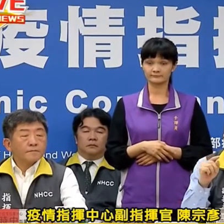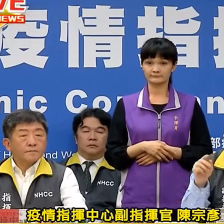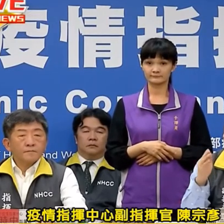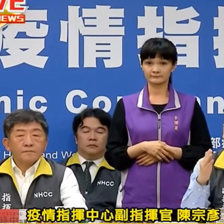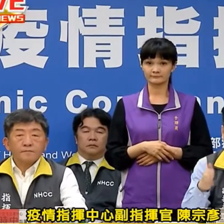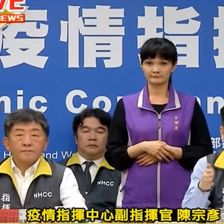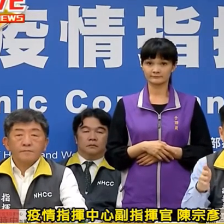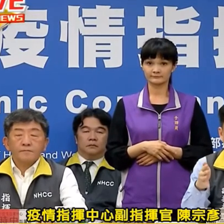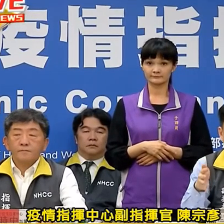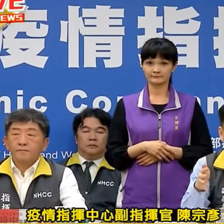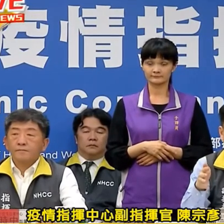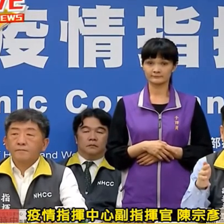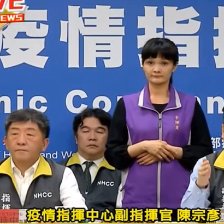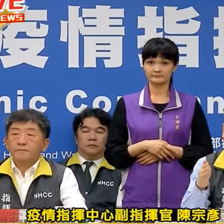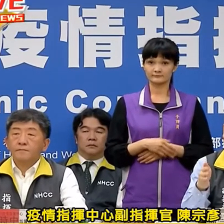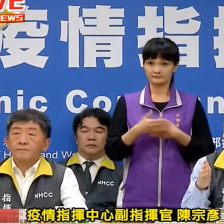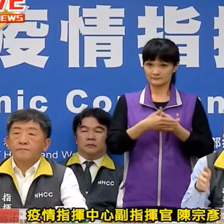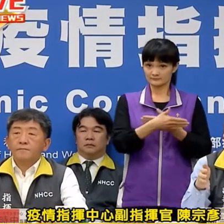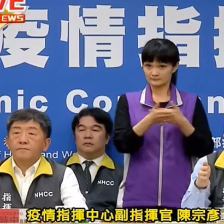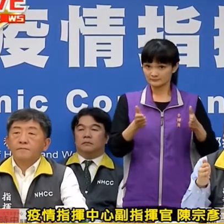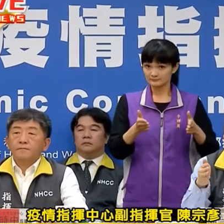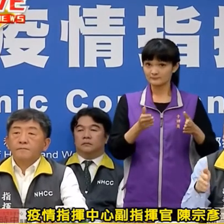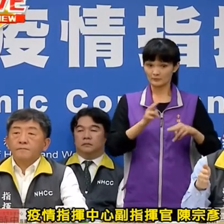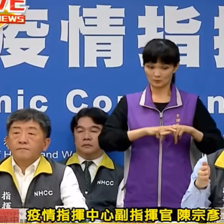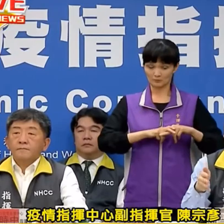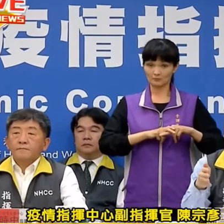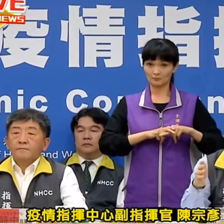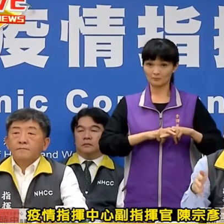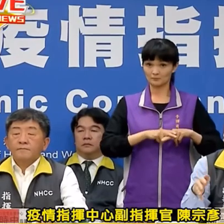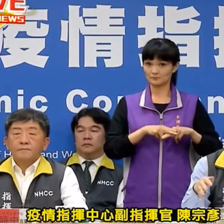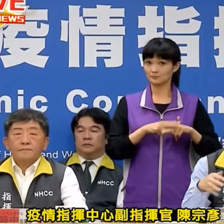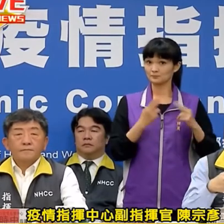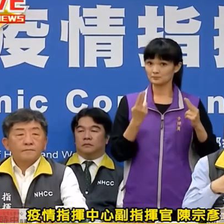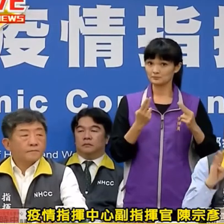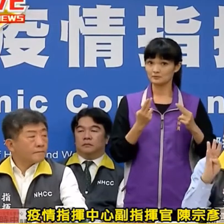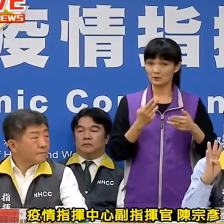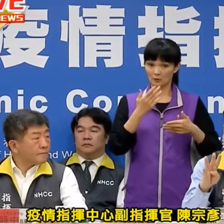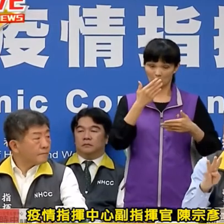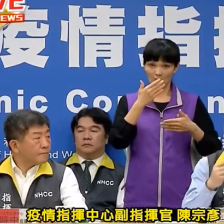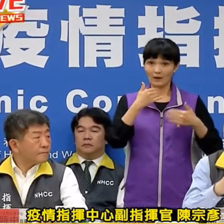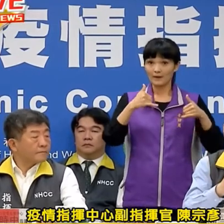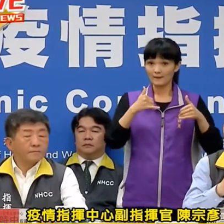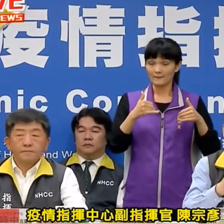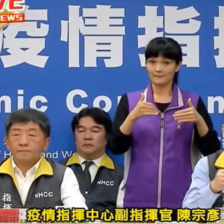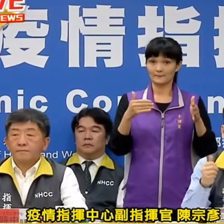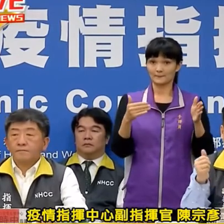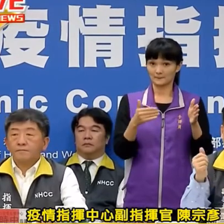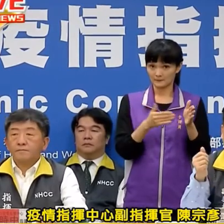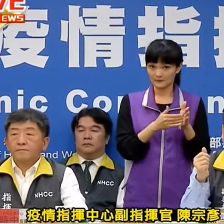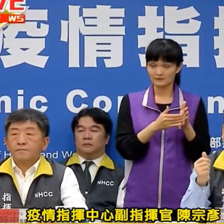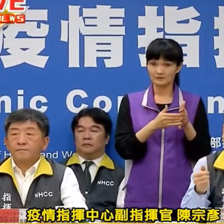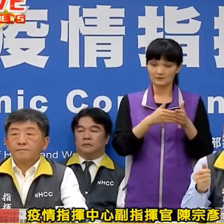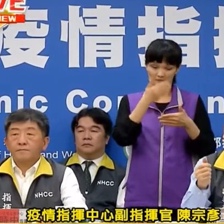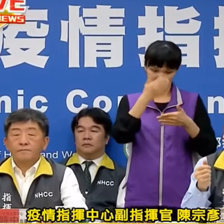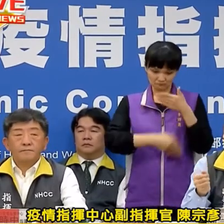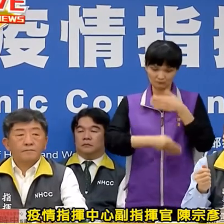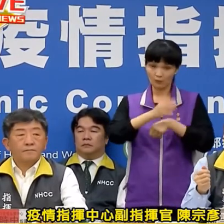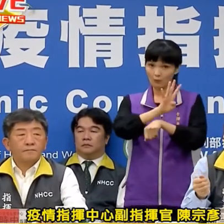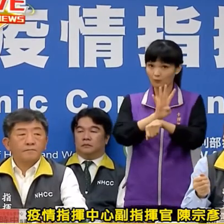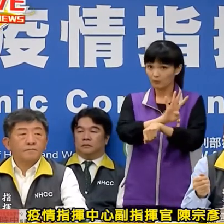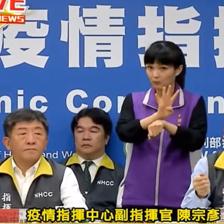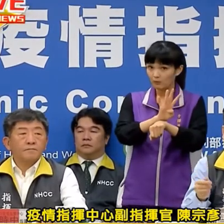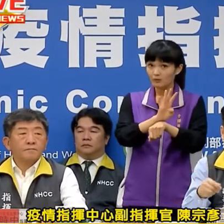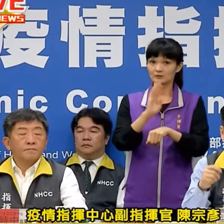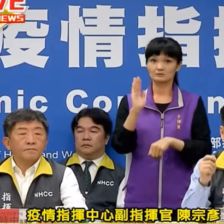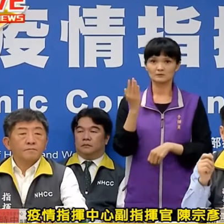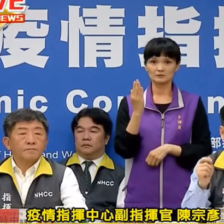这个解除隔离的解除他居家检疫的时间只剩4个小时，但是他这个个案呢